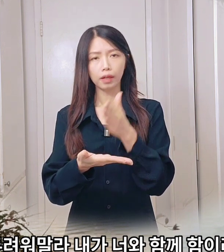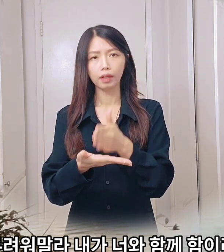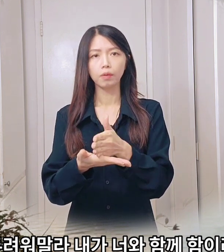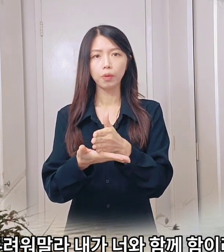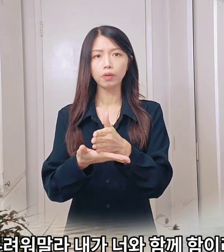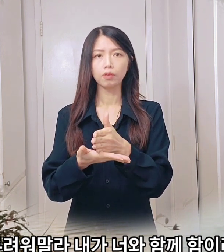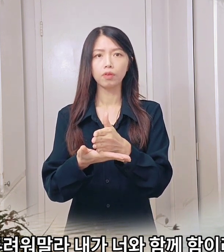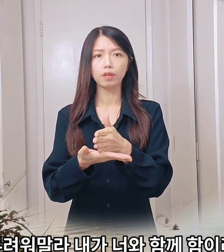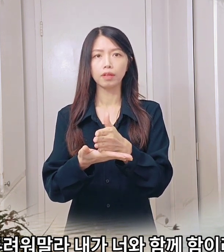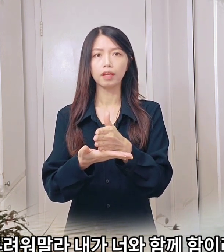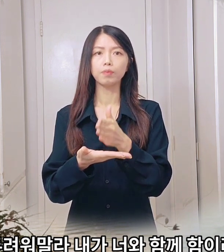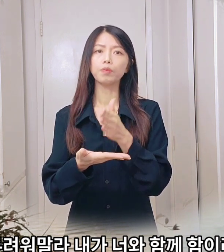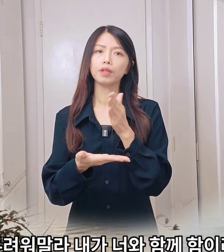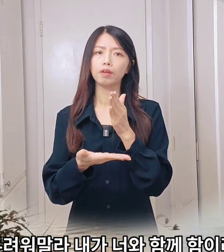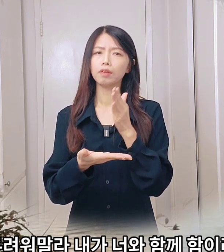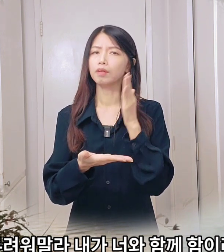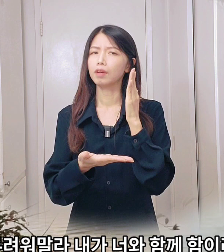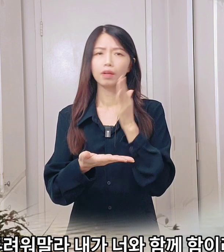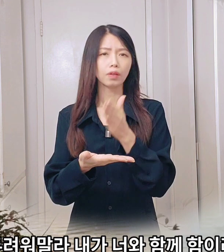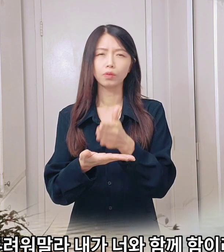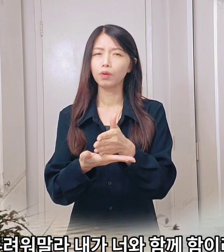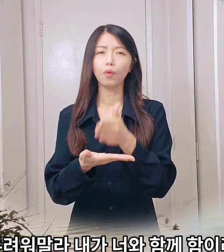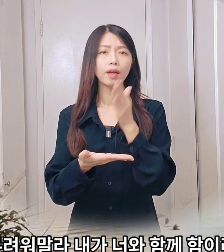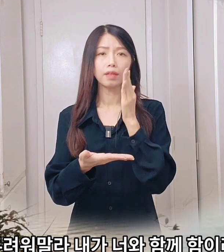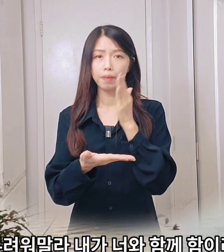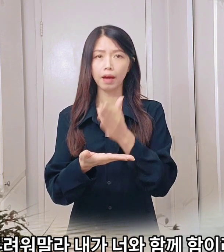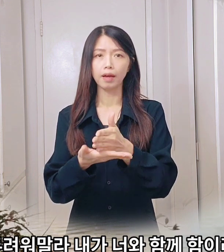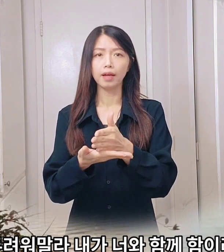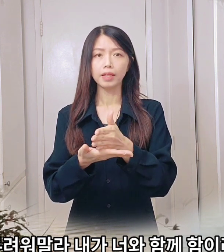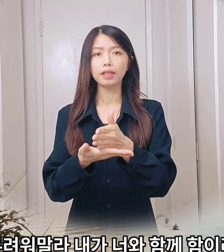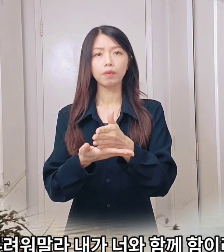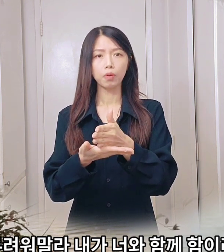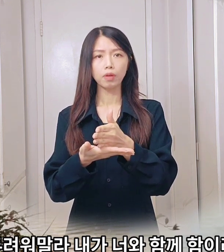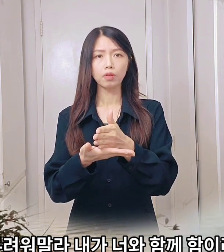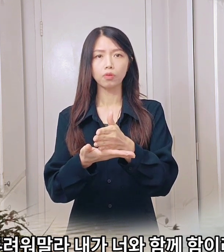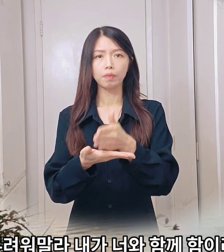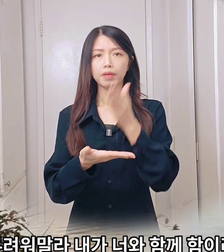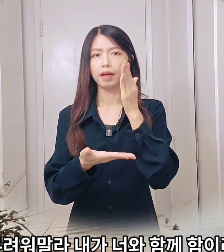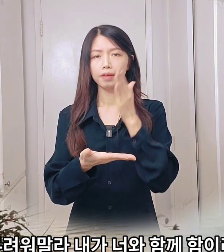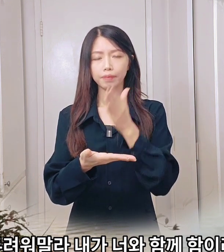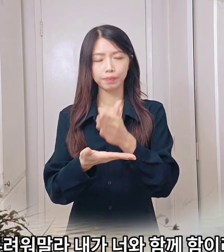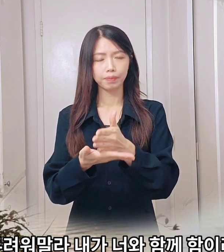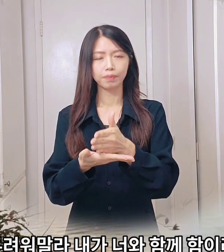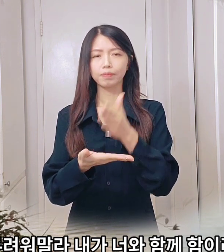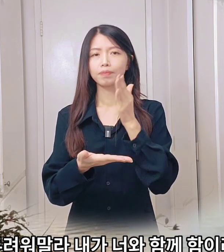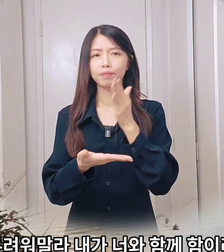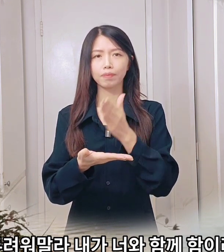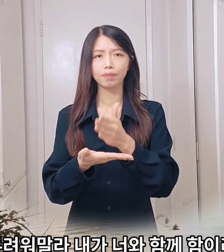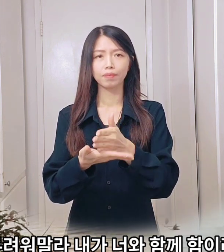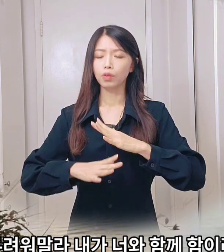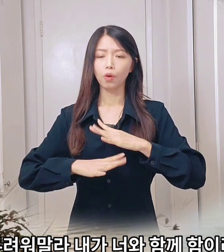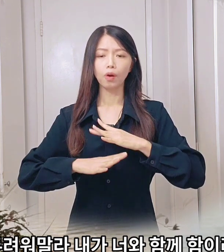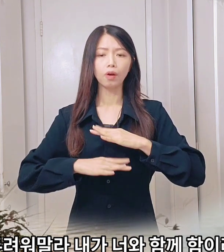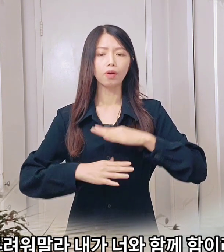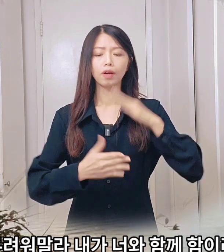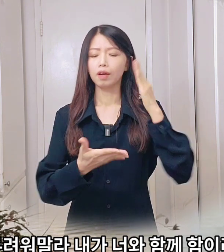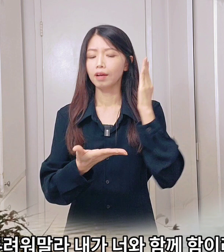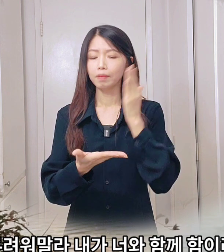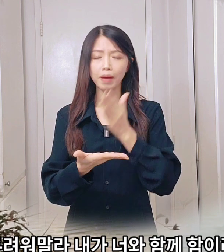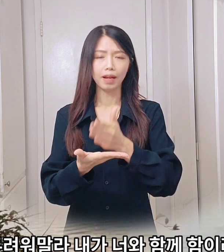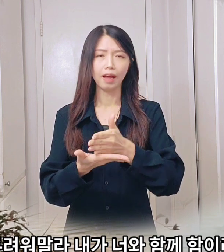있고 약하게 표현될 수도 있는데 이 부분에서는 두려워하지 마. 살짝 표현하셔도 됩니다.